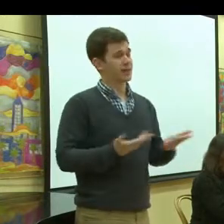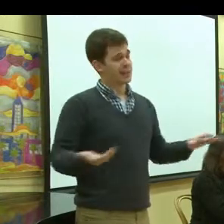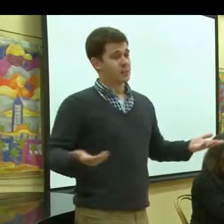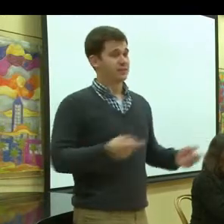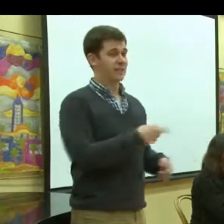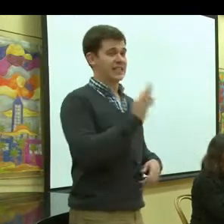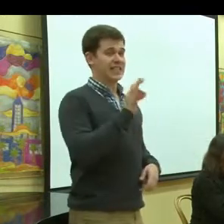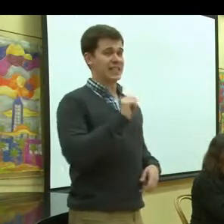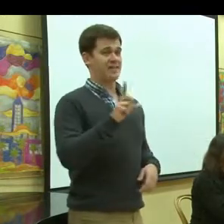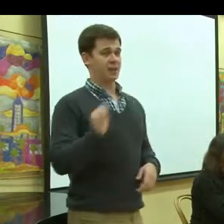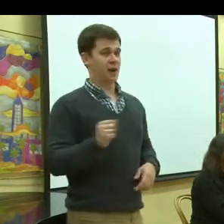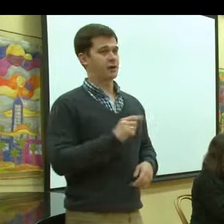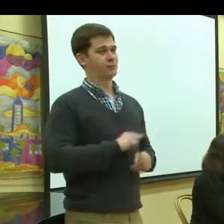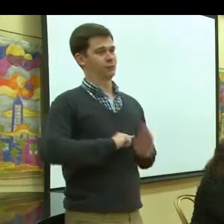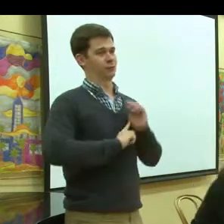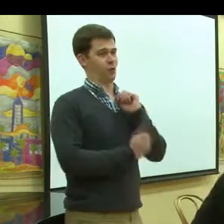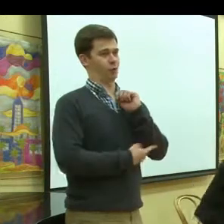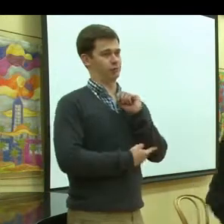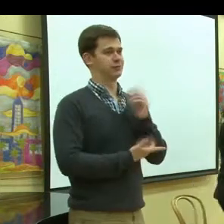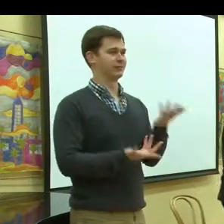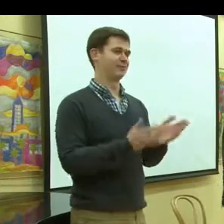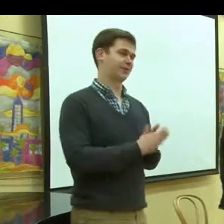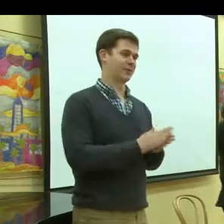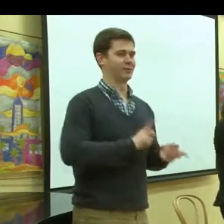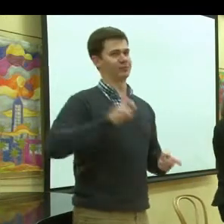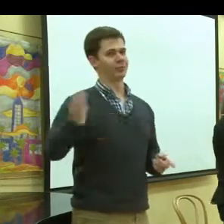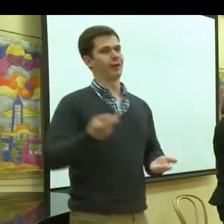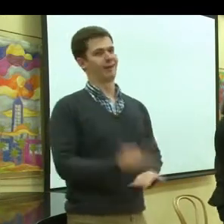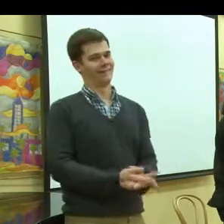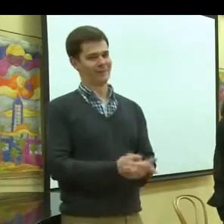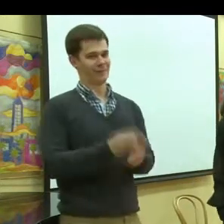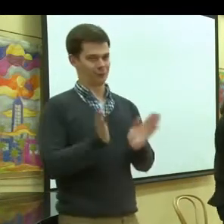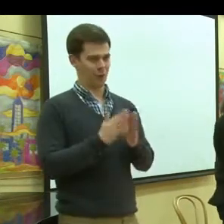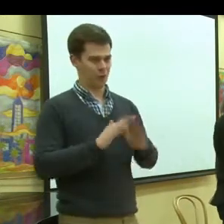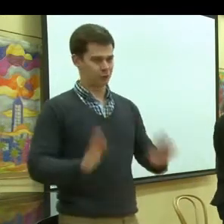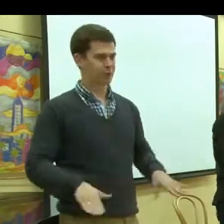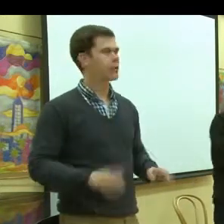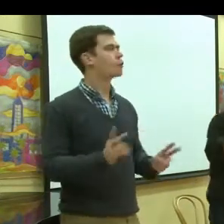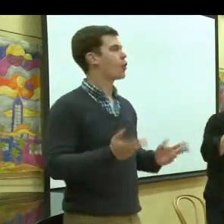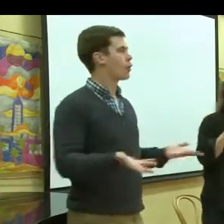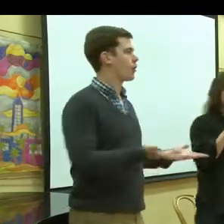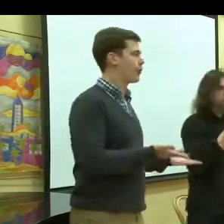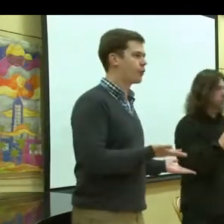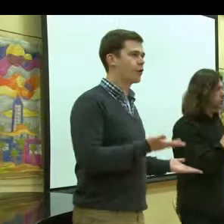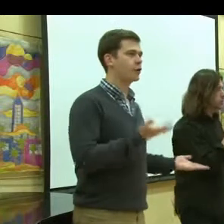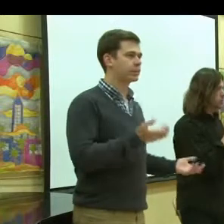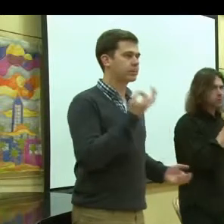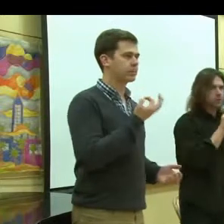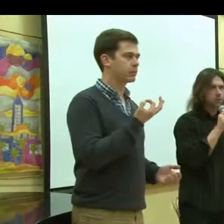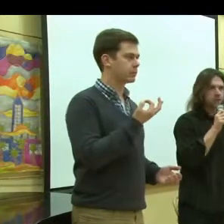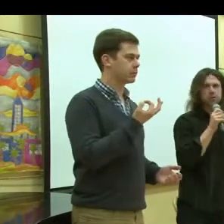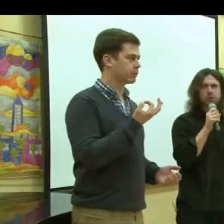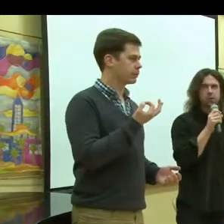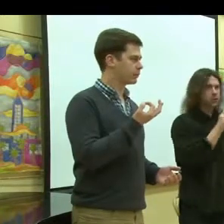ja widzę, że ona jest w ciąży. Ona musi pójść do domu. I to tak. Dobrze, kto ma... Ja mam taką prośbę, żeby